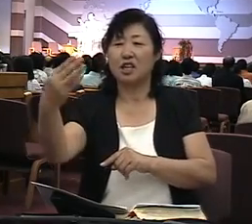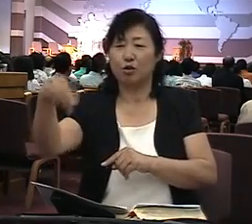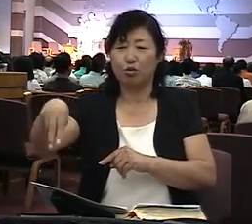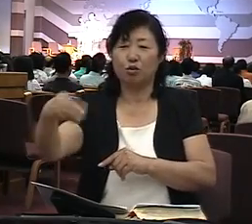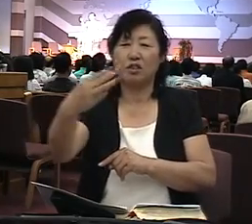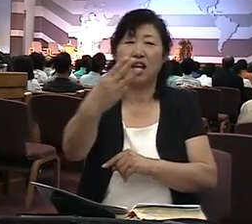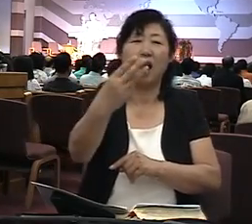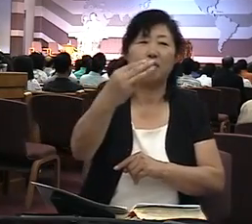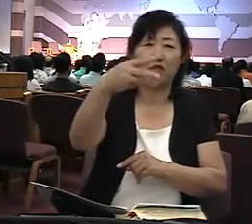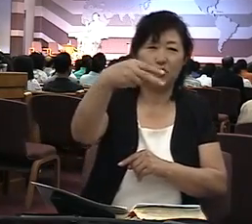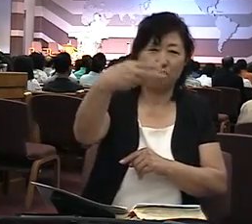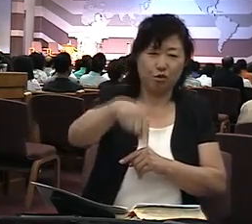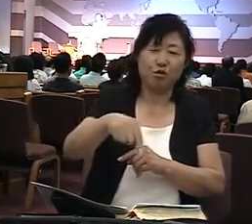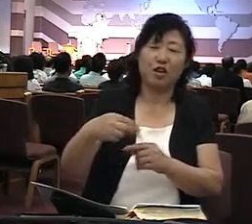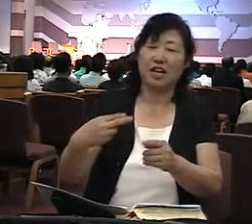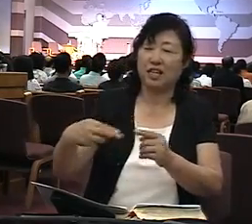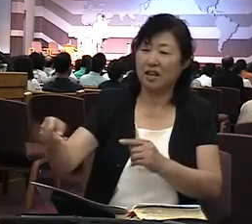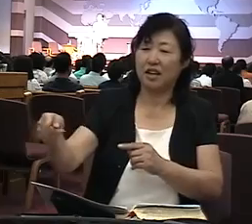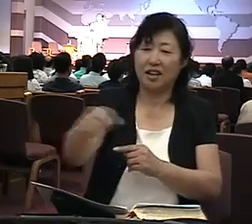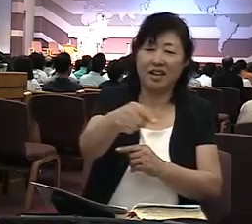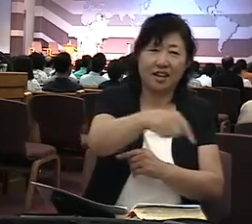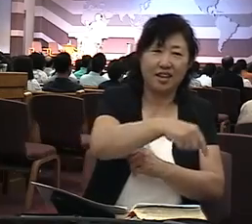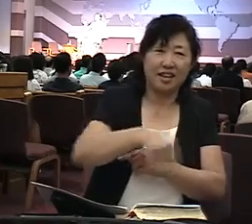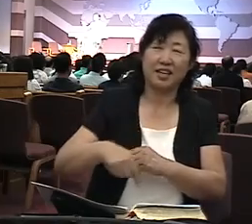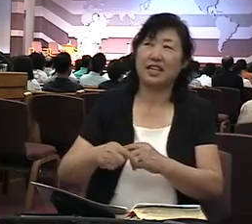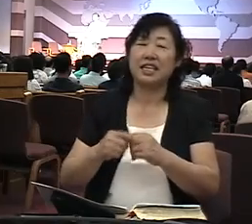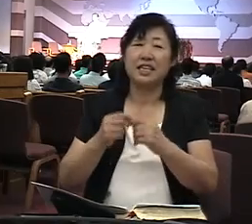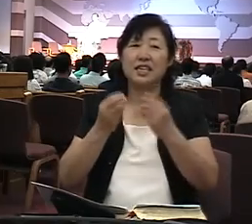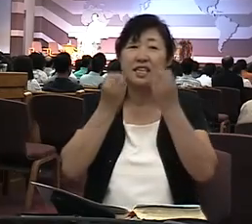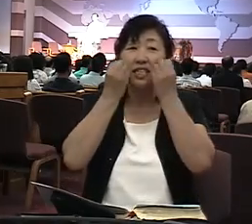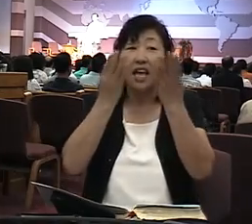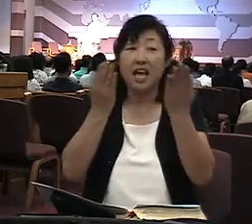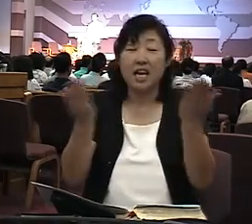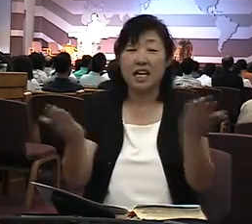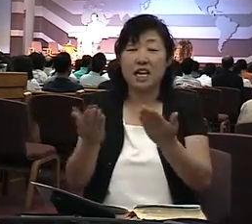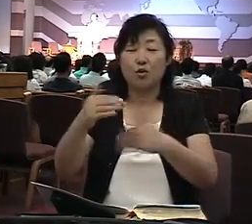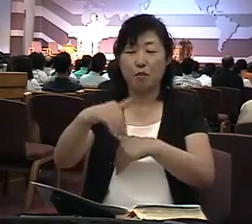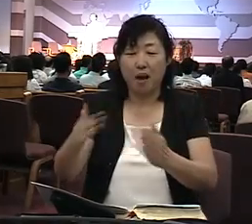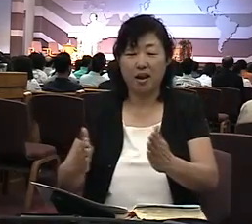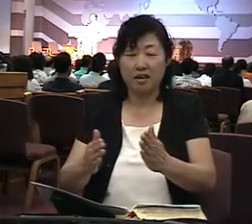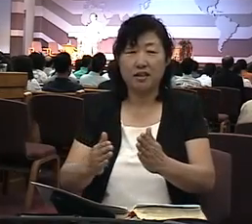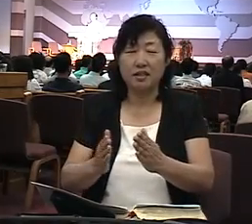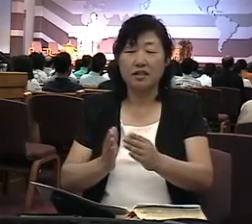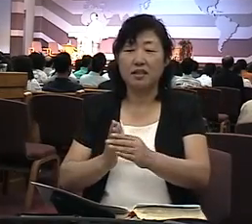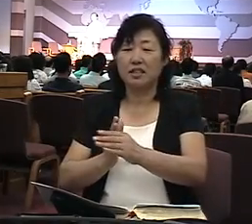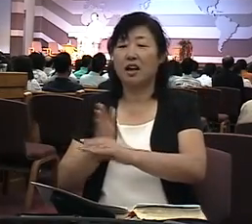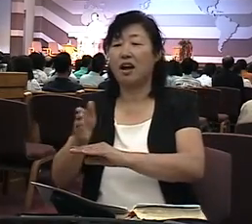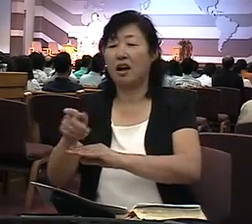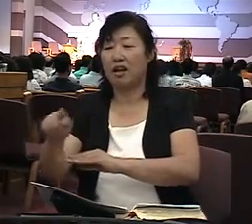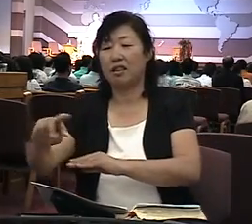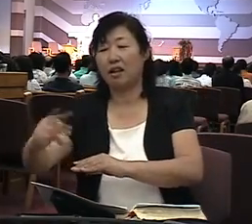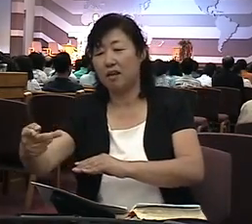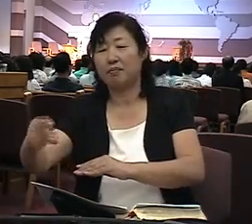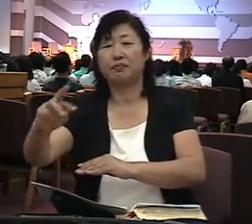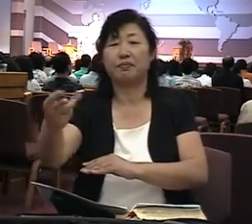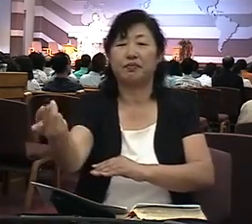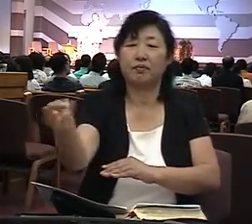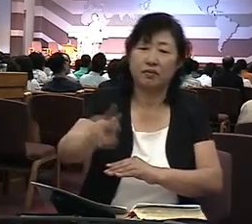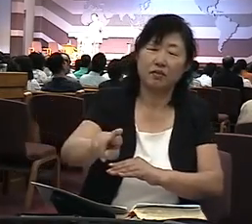위해서는 반드시 거쳐야 되는 반이 세일꾼반입니다. 이 세일꾼반이 뭐냐 하면은 준비된 평신도